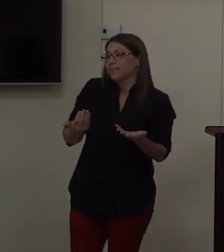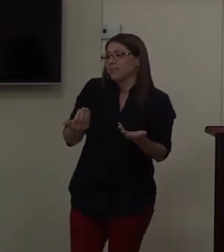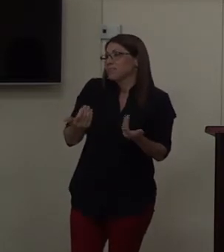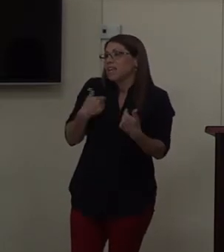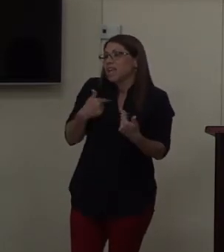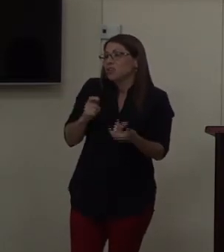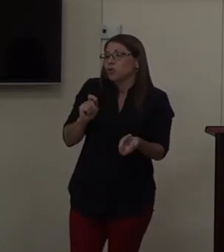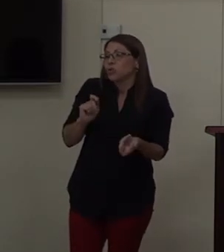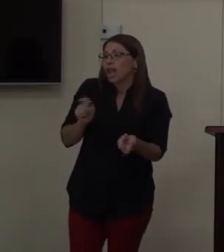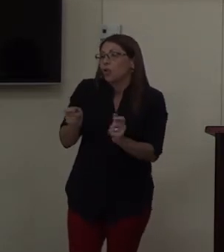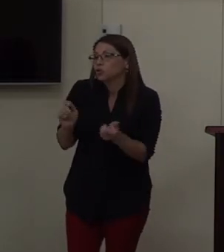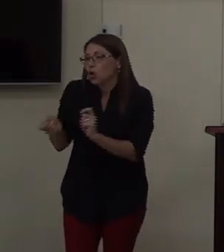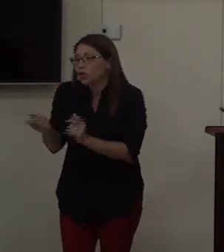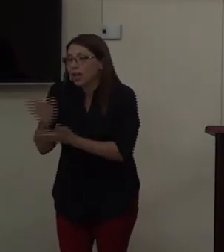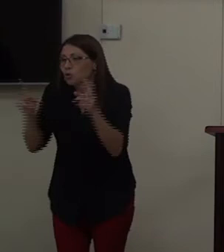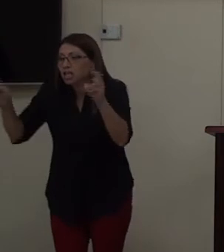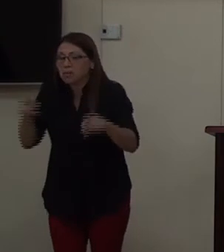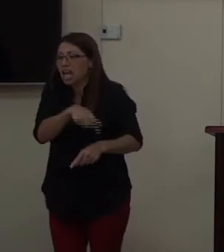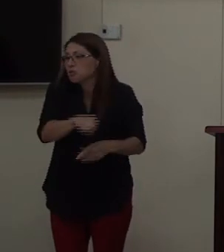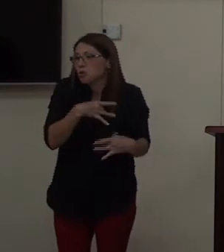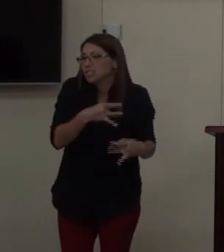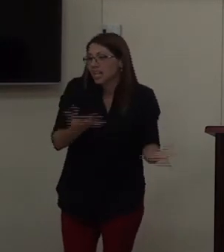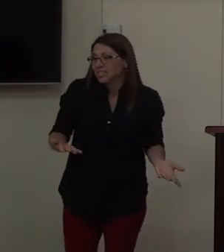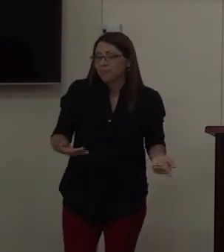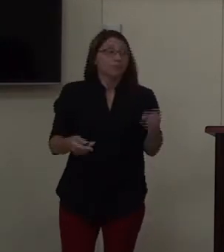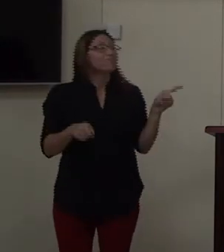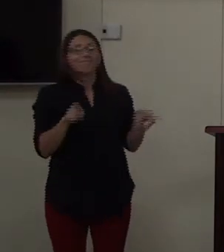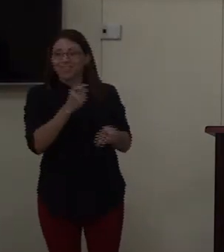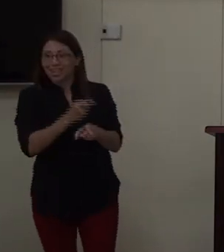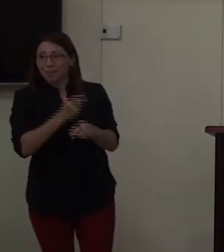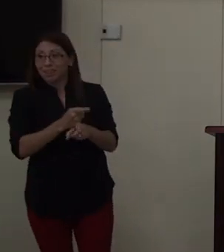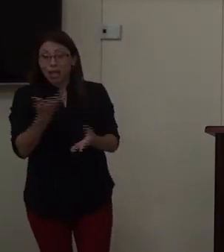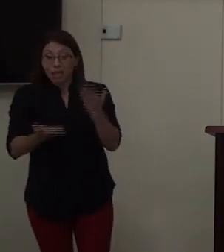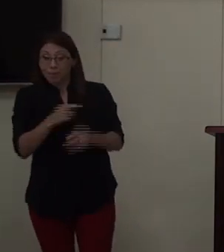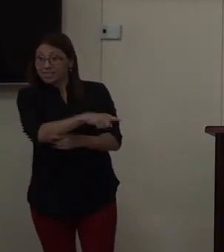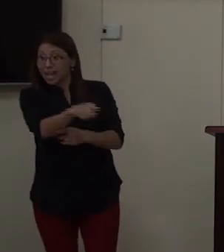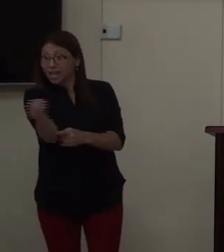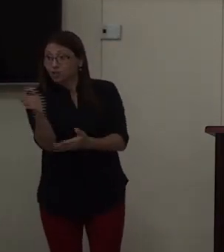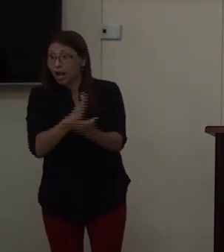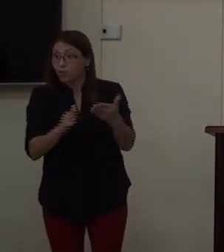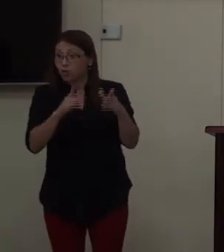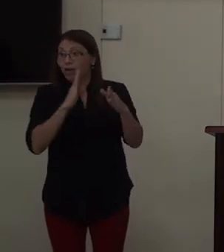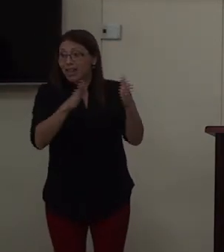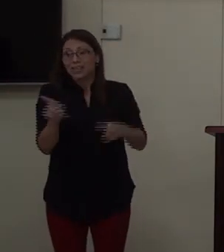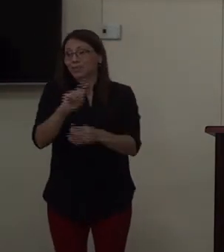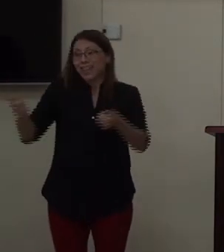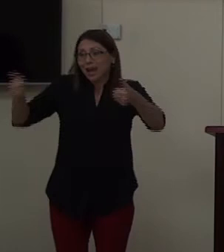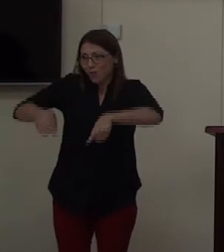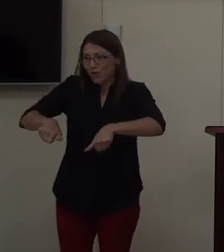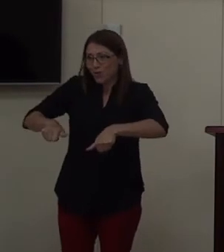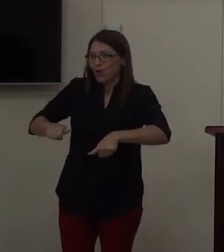interesa tener en la gente. O por lo menos para algunos hablantes que incluso no están de acuerdo con que la lengua se use en esas esferas. Es súper